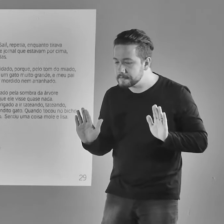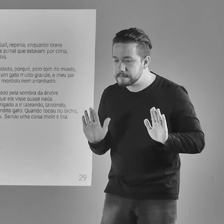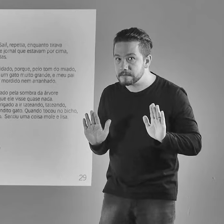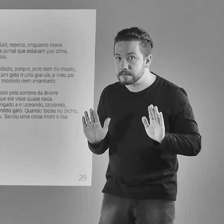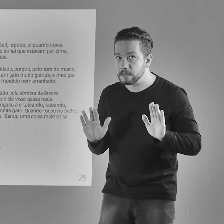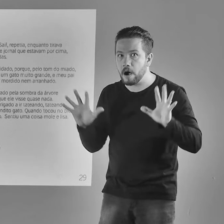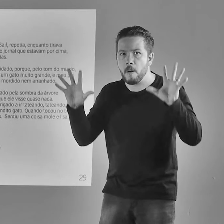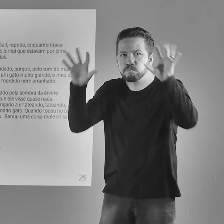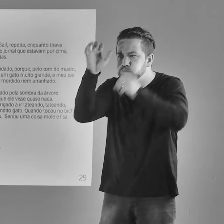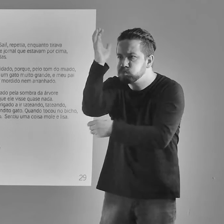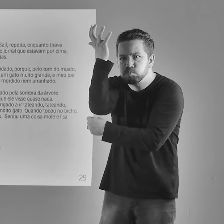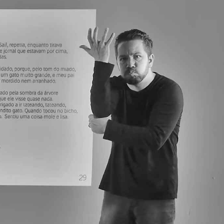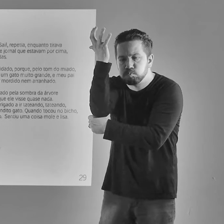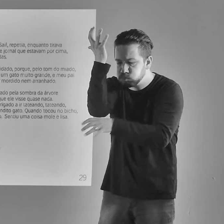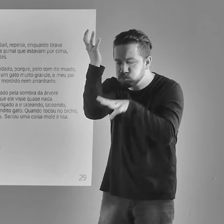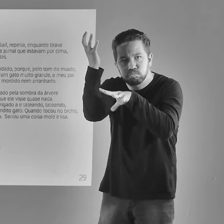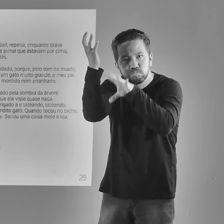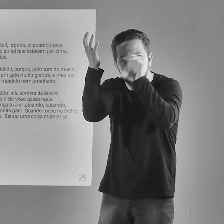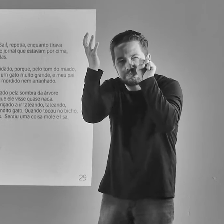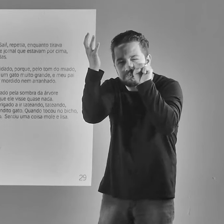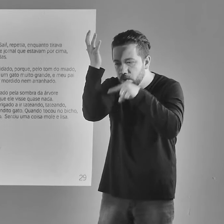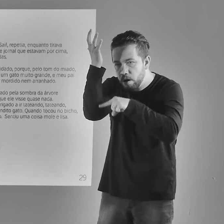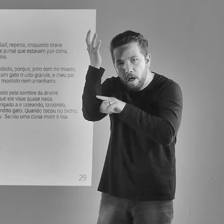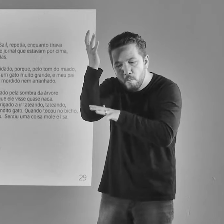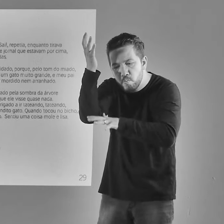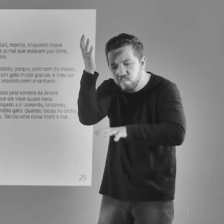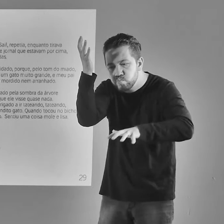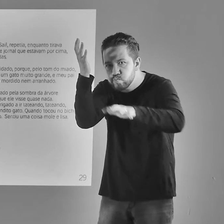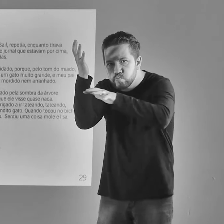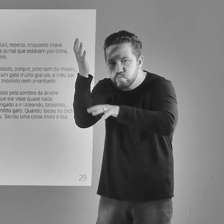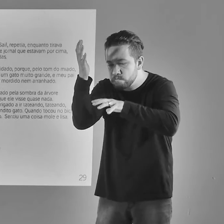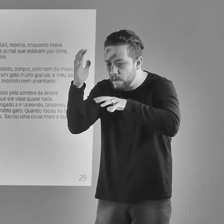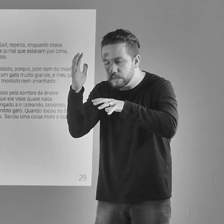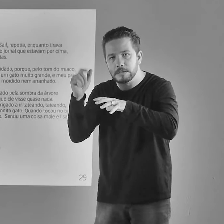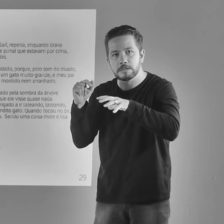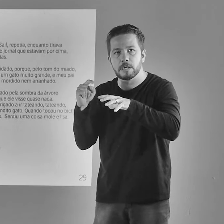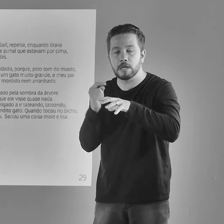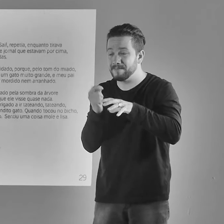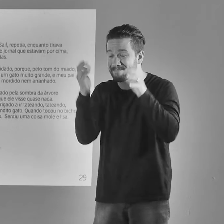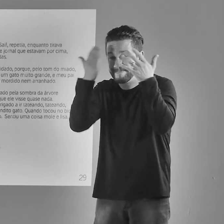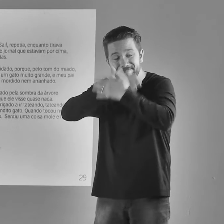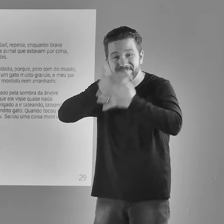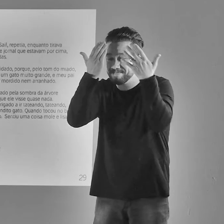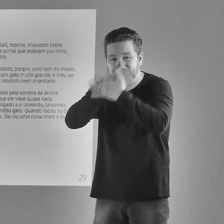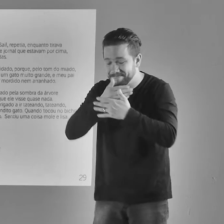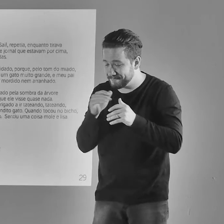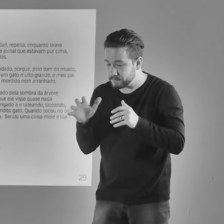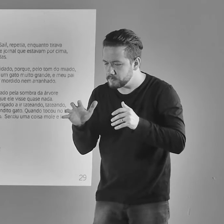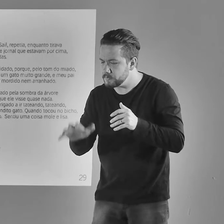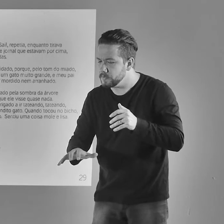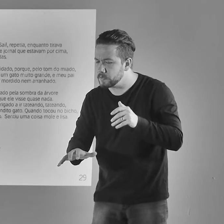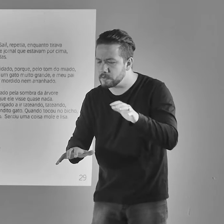O escuro, causado pela sombra das árvores, não permitia que ele visse quase nada. Por